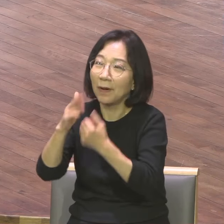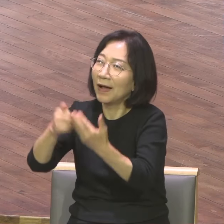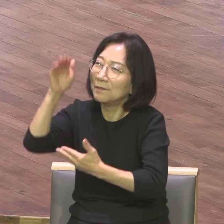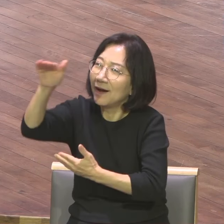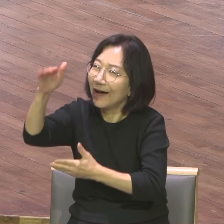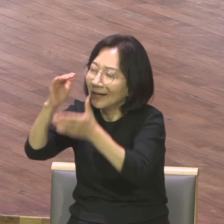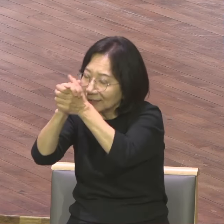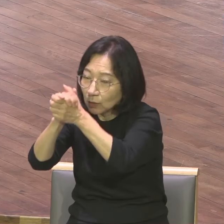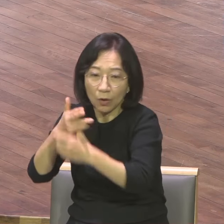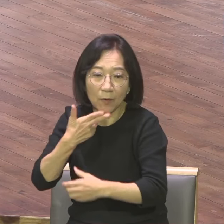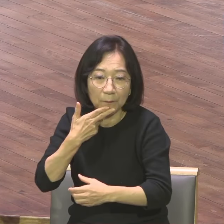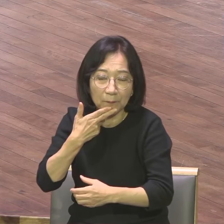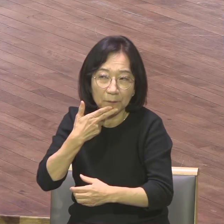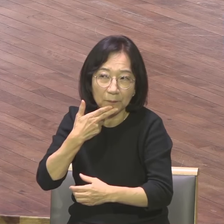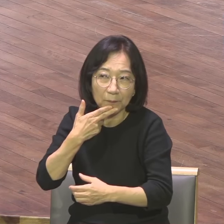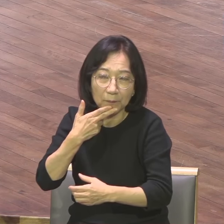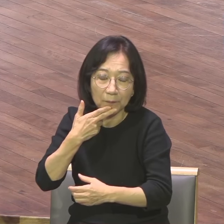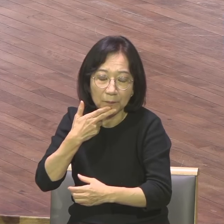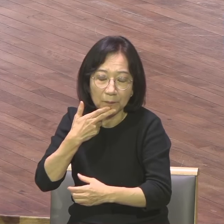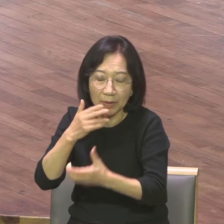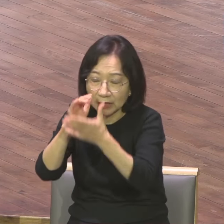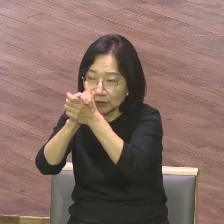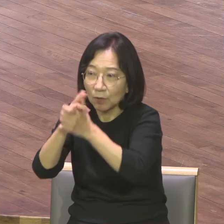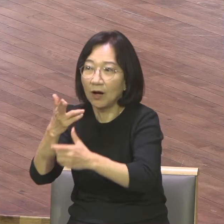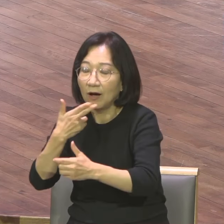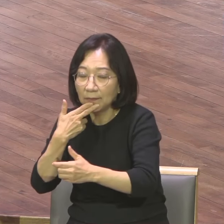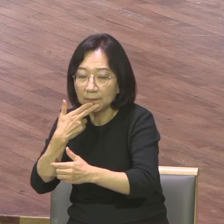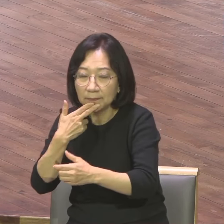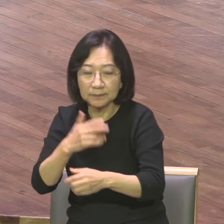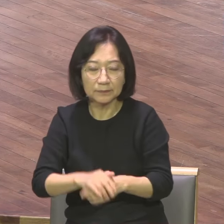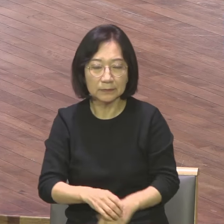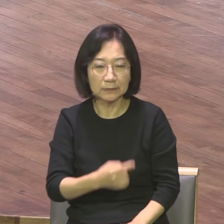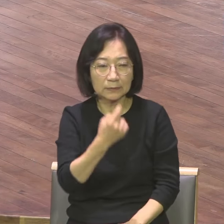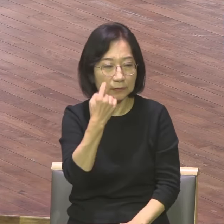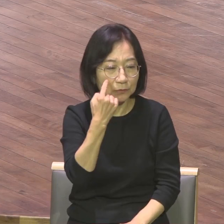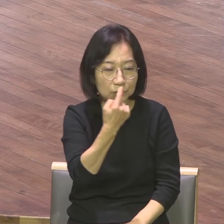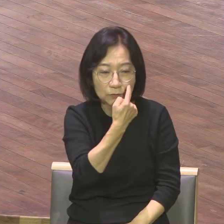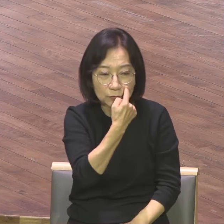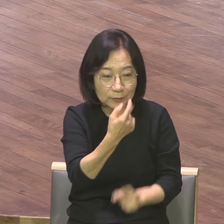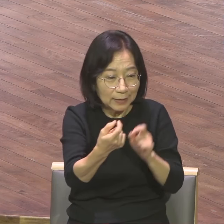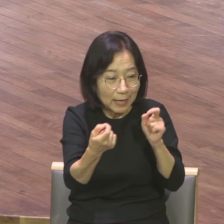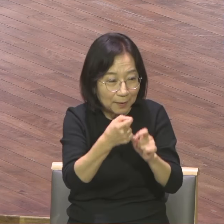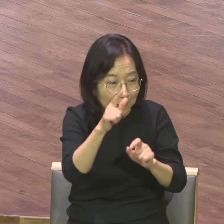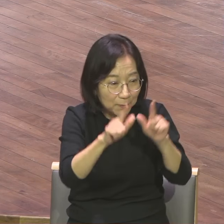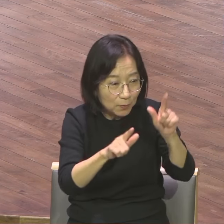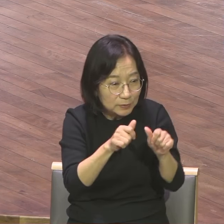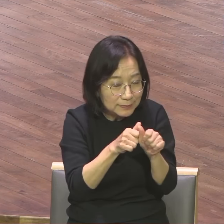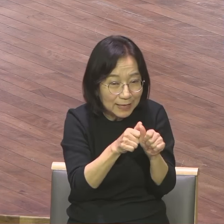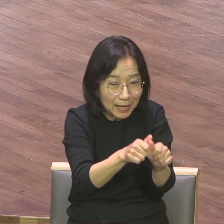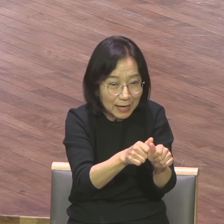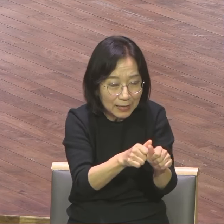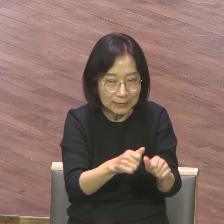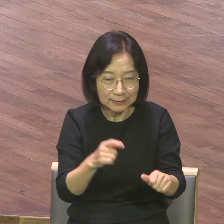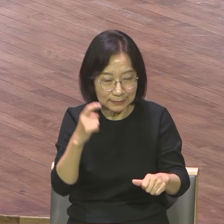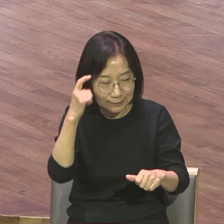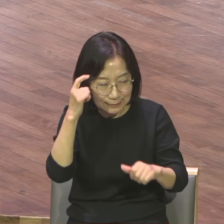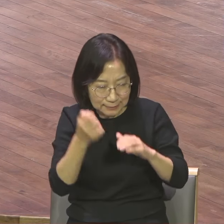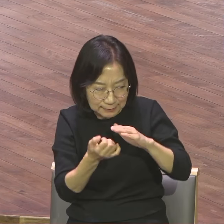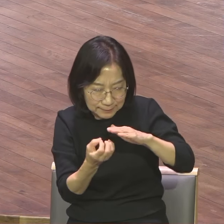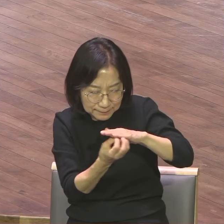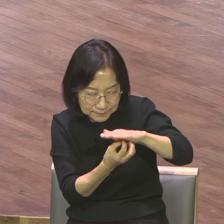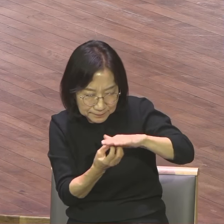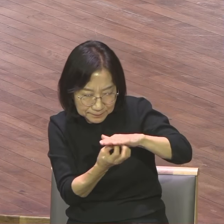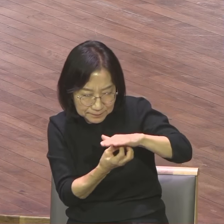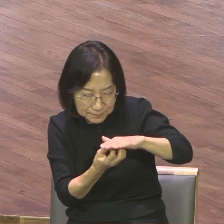말이죠. 묻지 하나님께 안 물었어. 기도하지 않고 눈앞의 환경 따라서 인본주의적